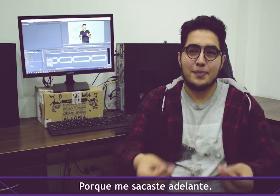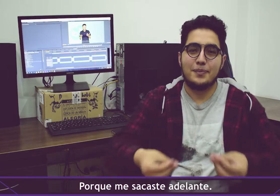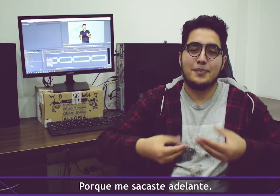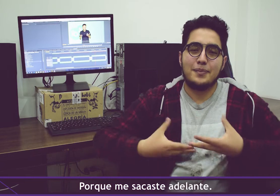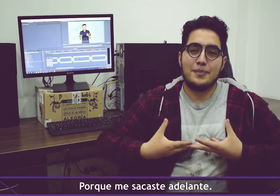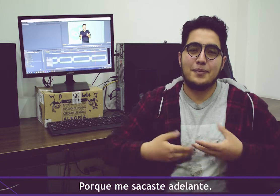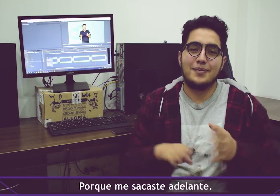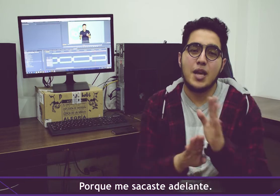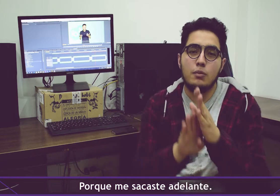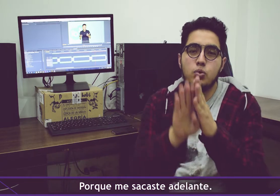porque me sacaste adelante,